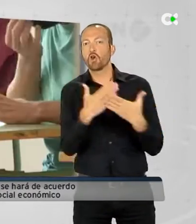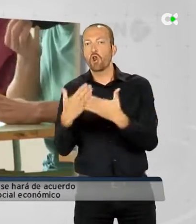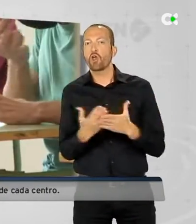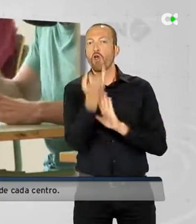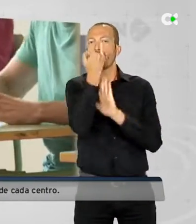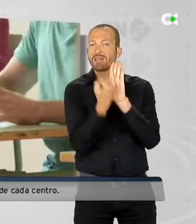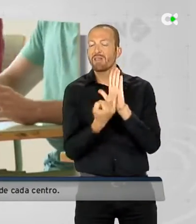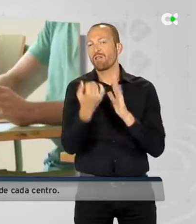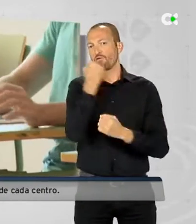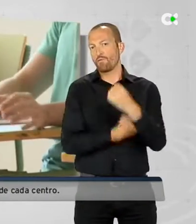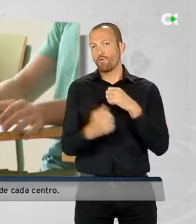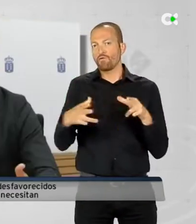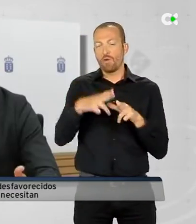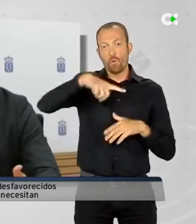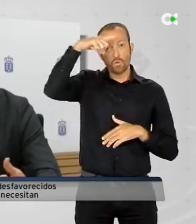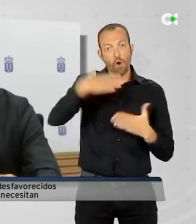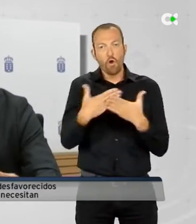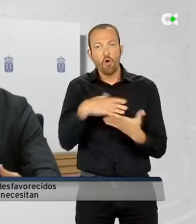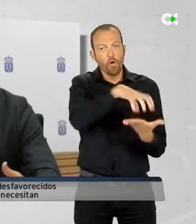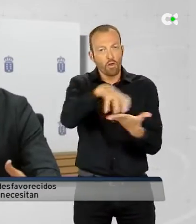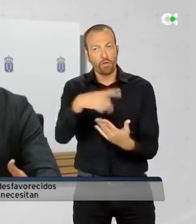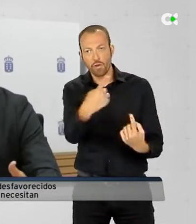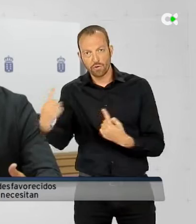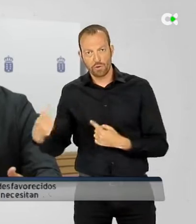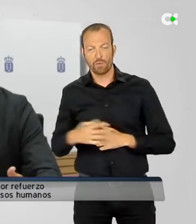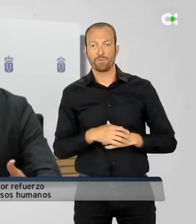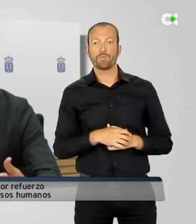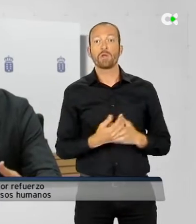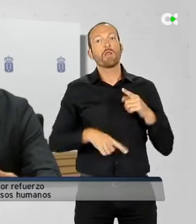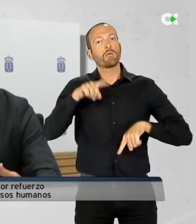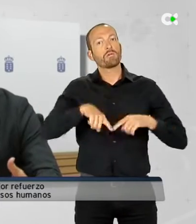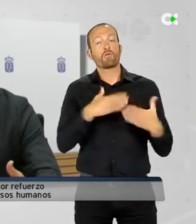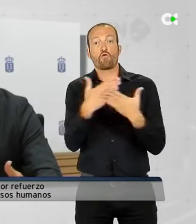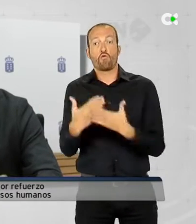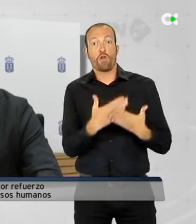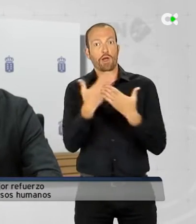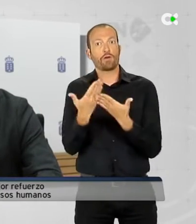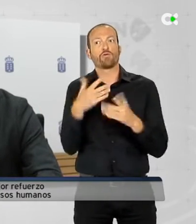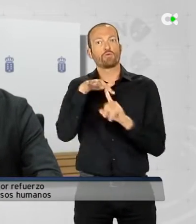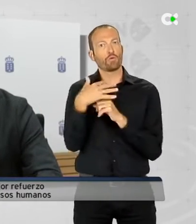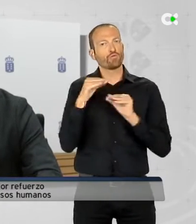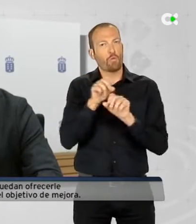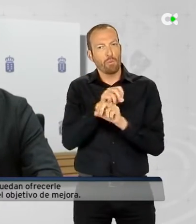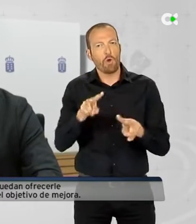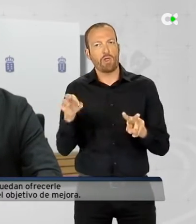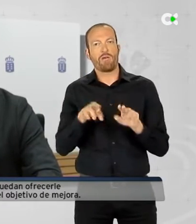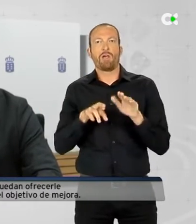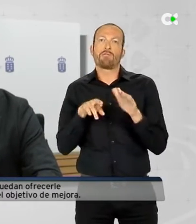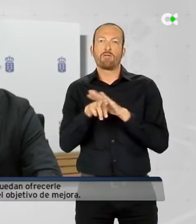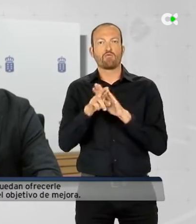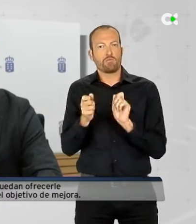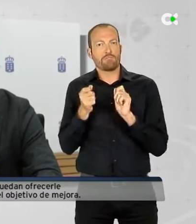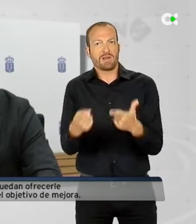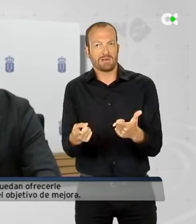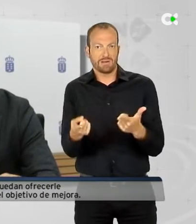cultural de cada centro. Más desfavorecidos pues necesitan un mejor refuerzo de recursos humanos para que puedan ofrecerle